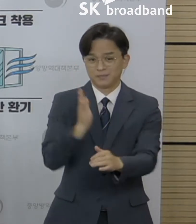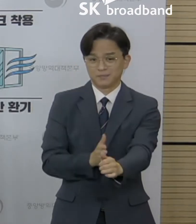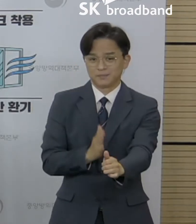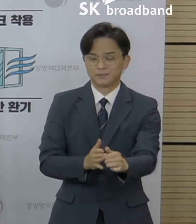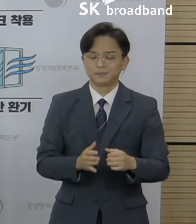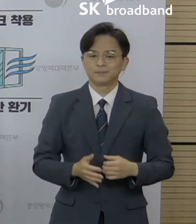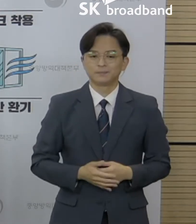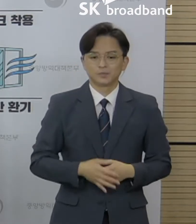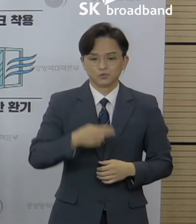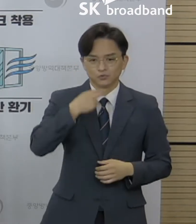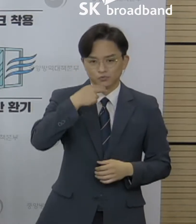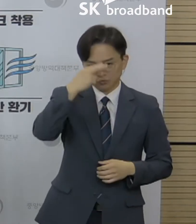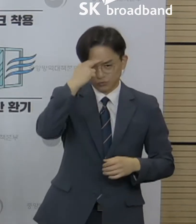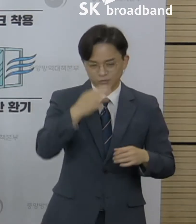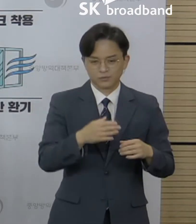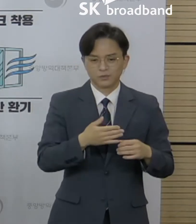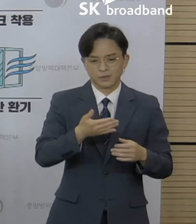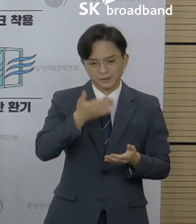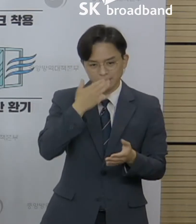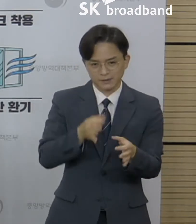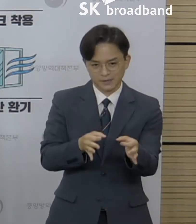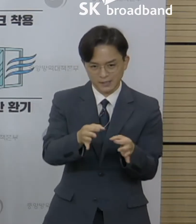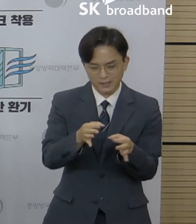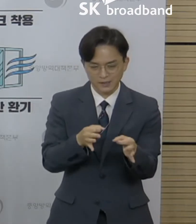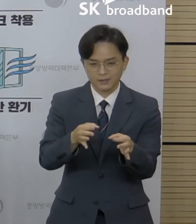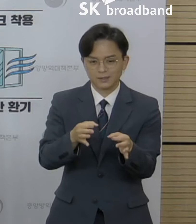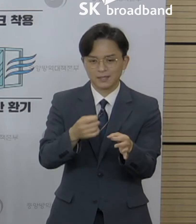주점이나 유흥시설은 물론 식당, 카페 등